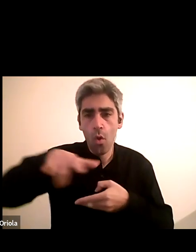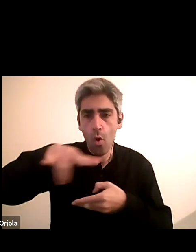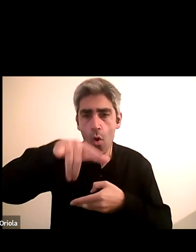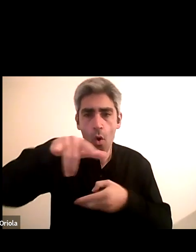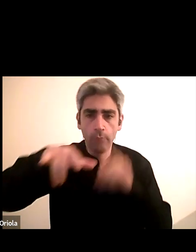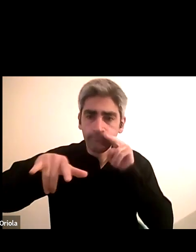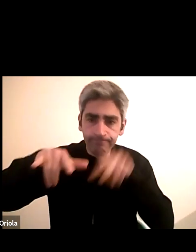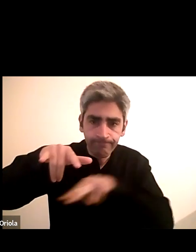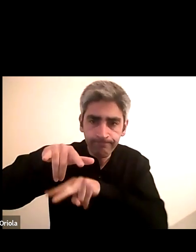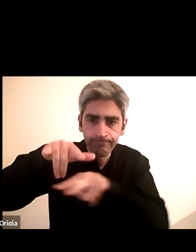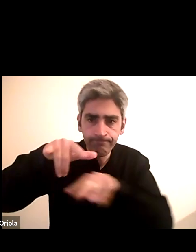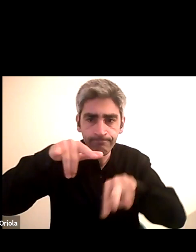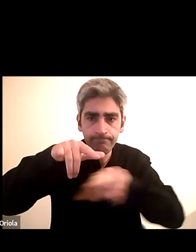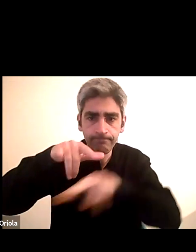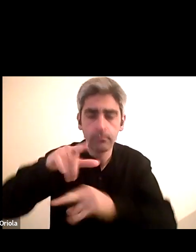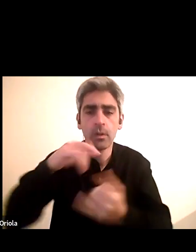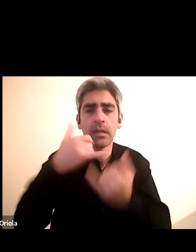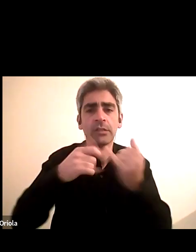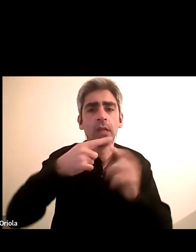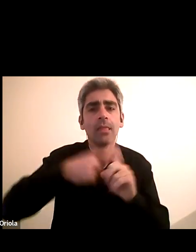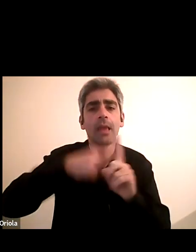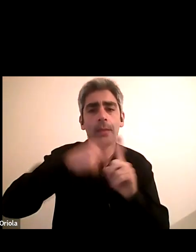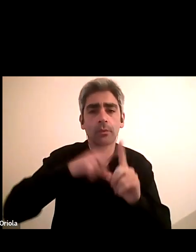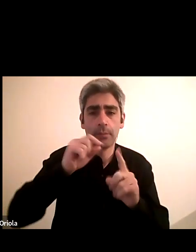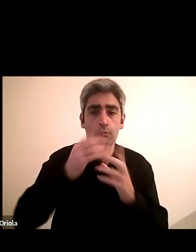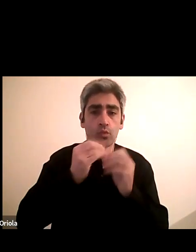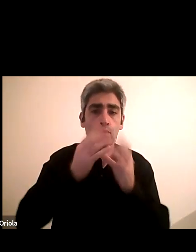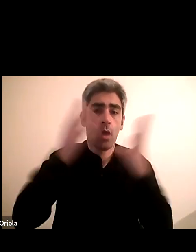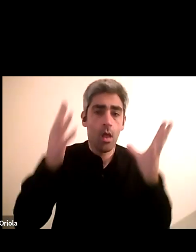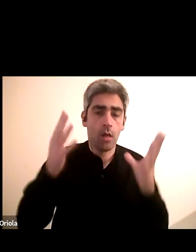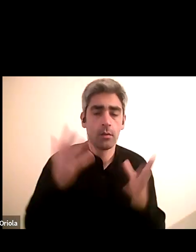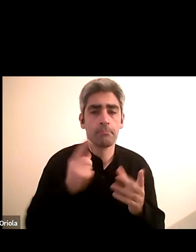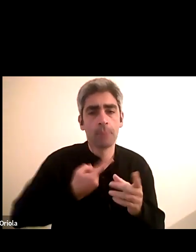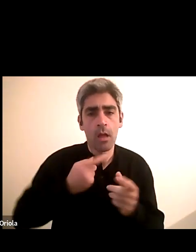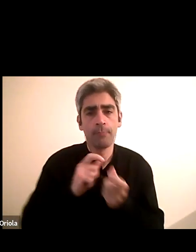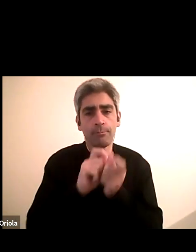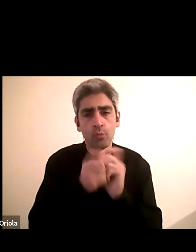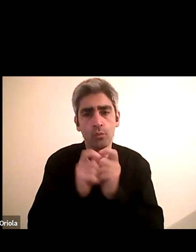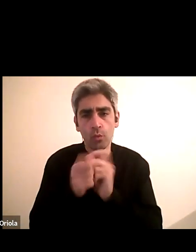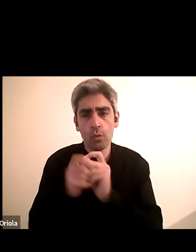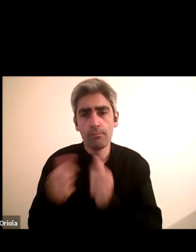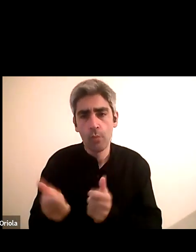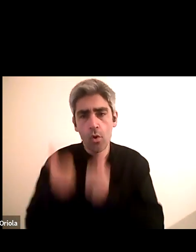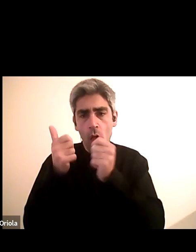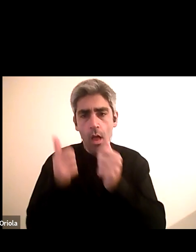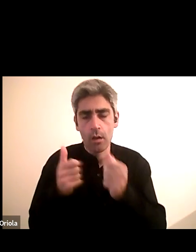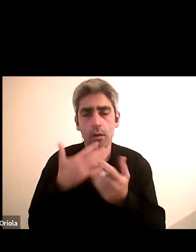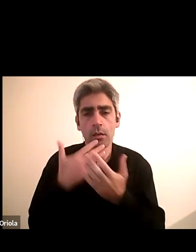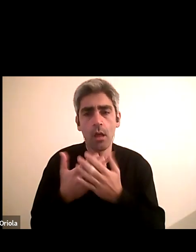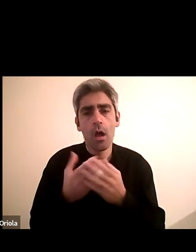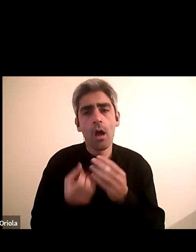inspectivos. Os riscos térmicos são muito grandes também. Nós vamos ter que melhorar sistematicamente a concepção